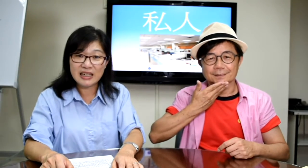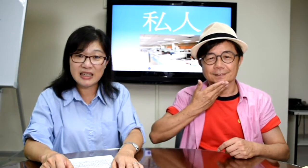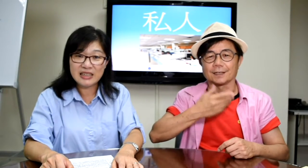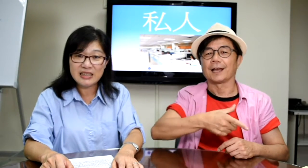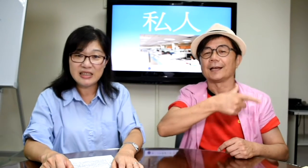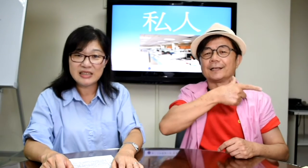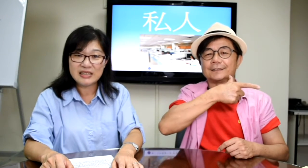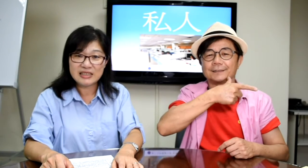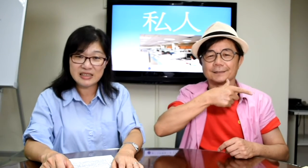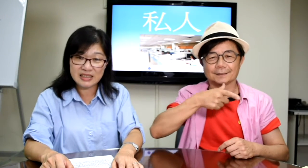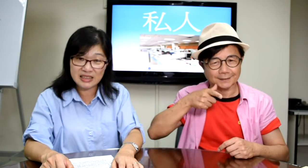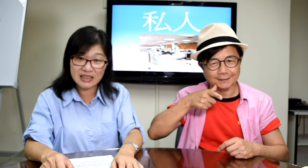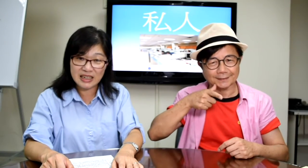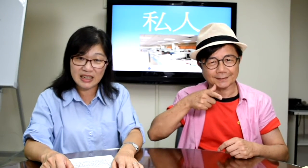人，私人。